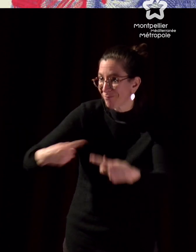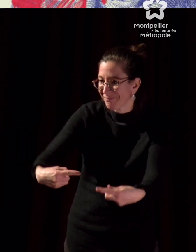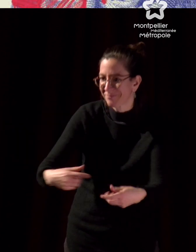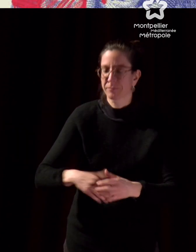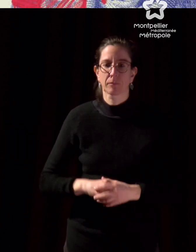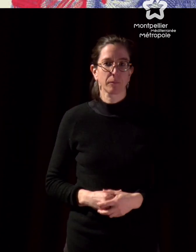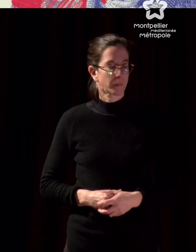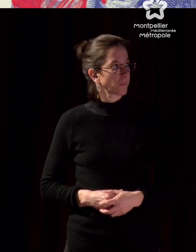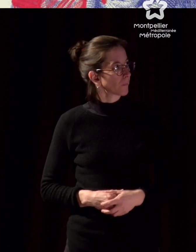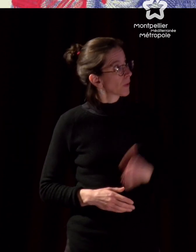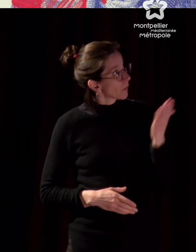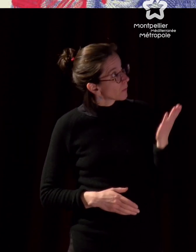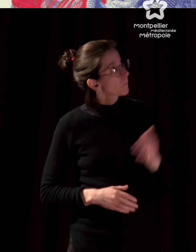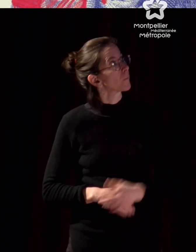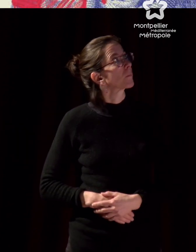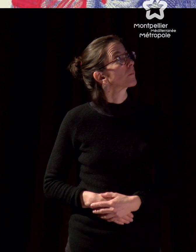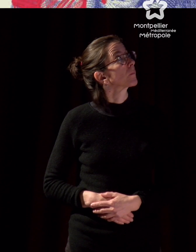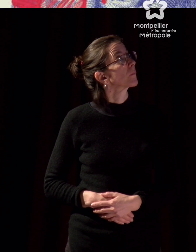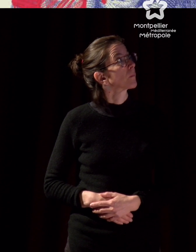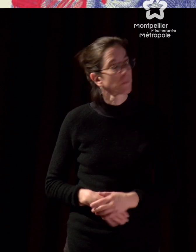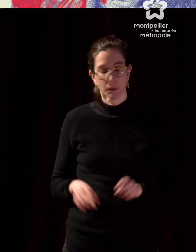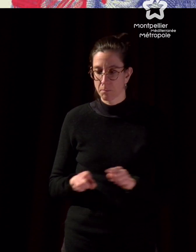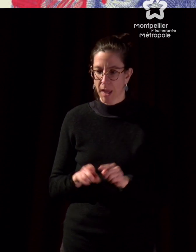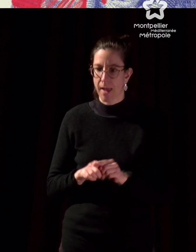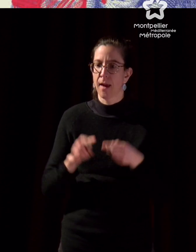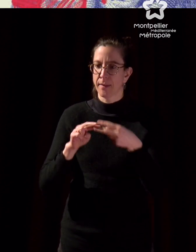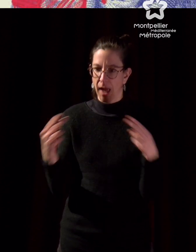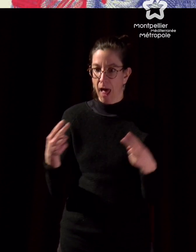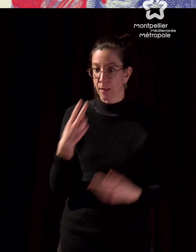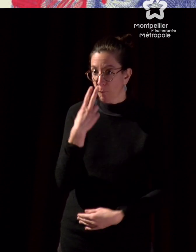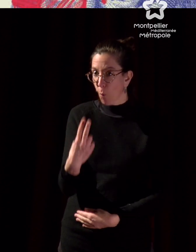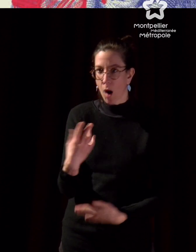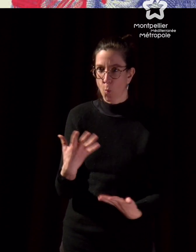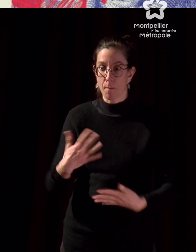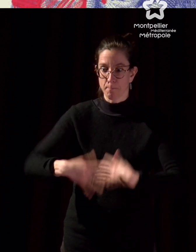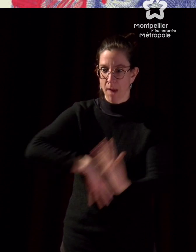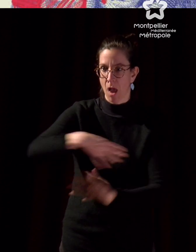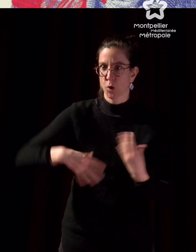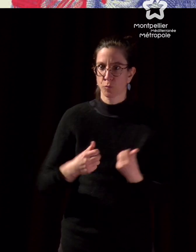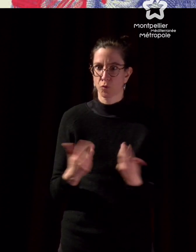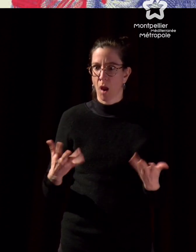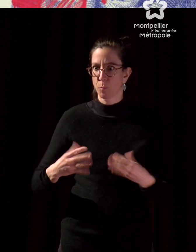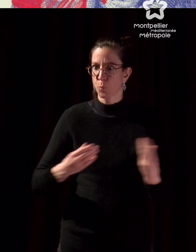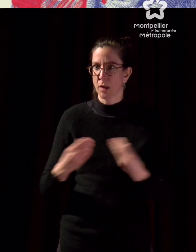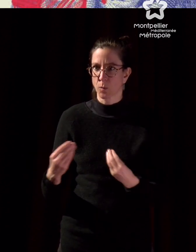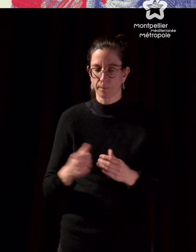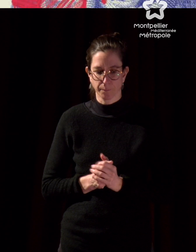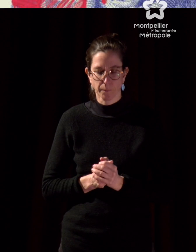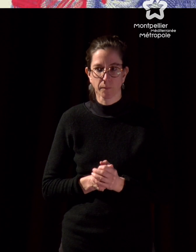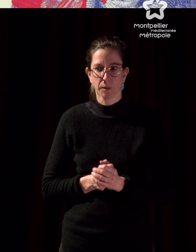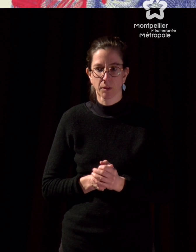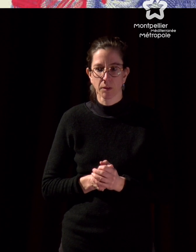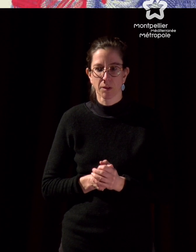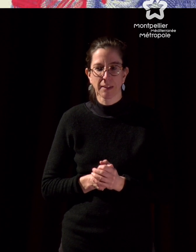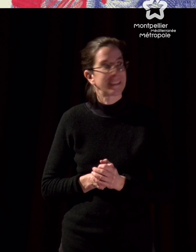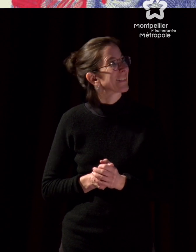Et là, pareil, on a pu voir dans l'ADN qu'il y a eu des mélanges. Et par contre, les mélanges, c'est la partie sur